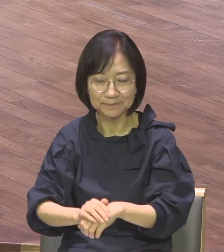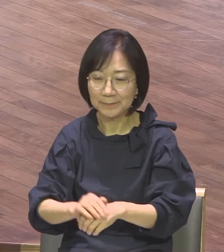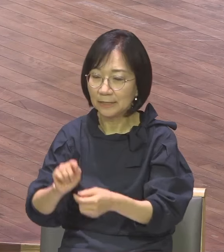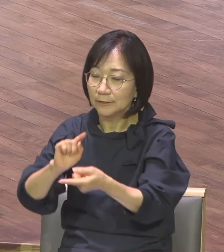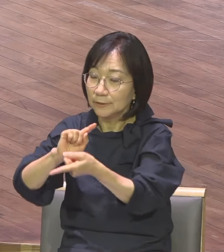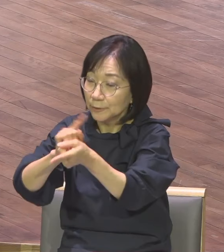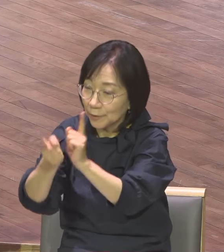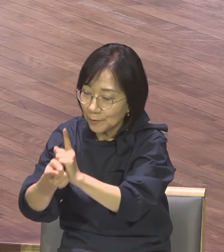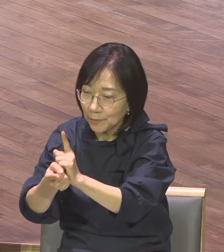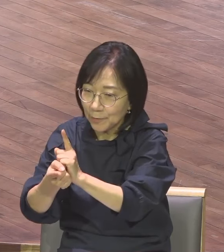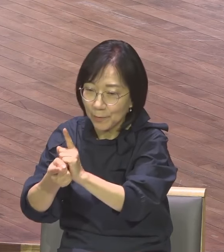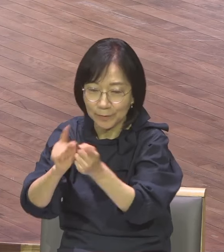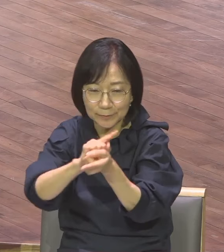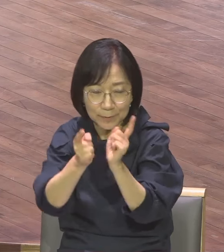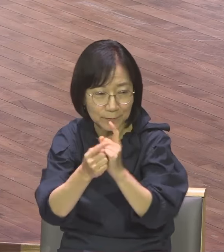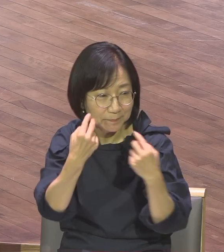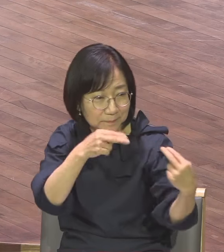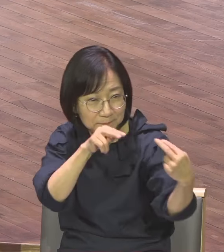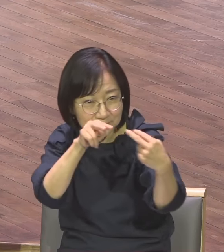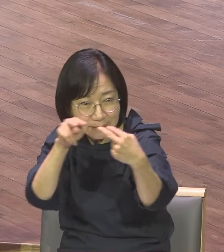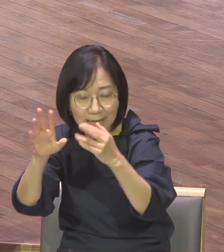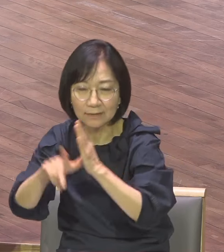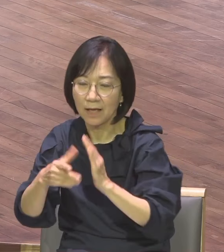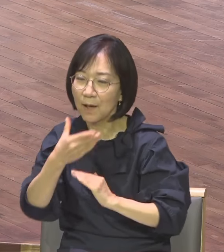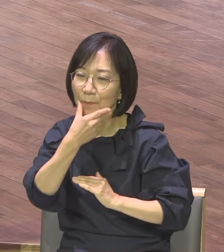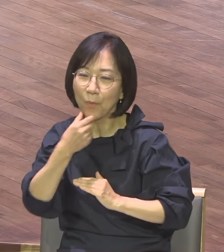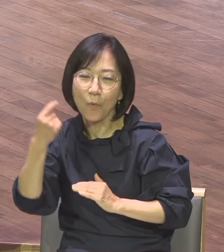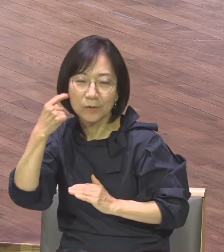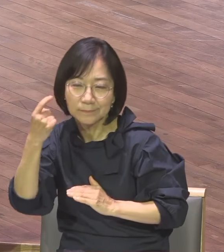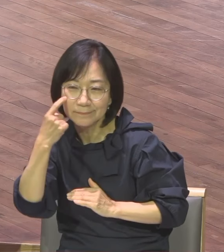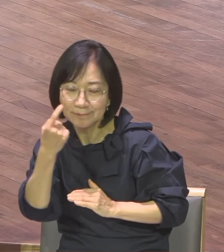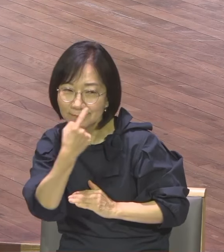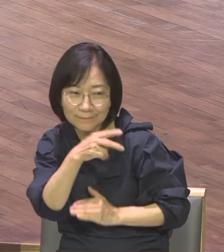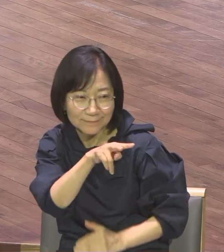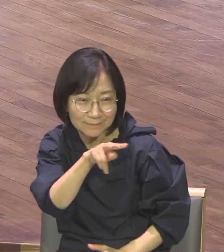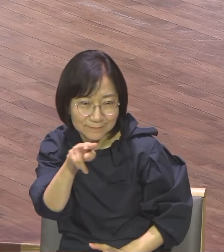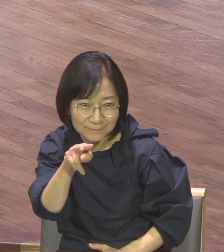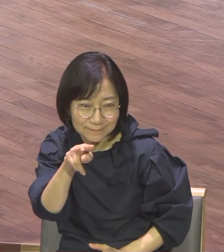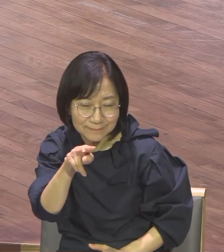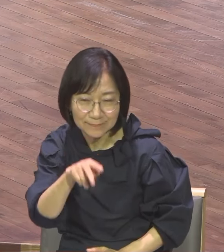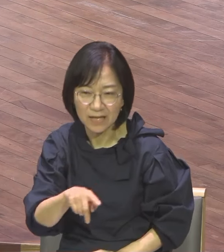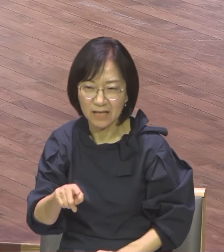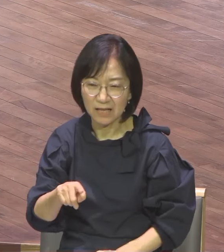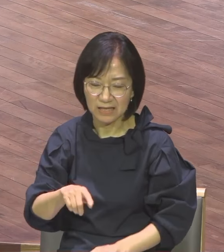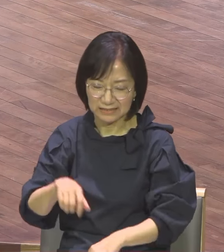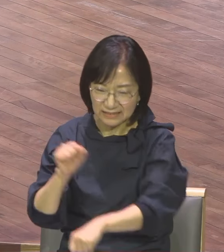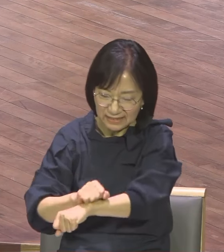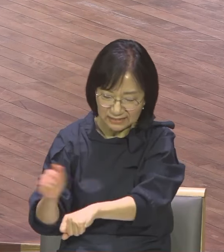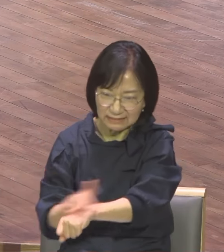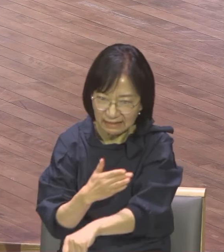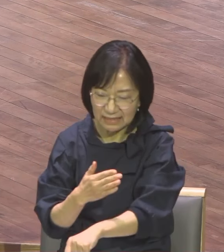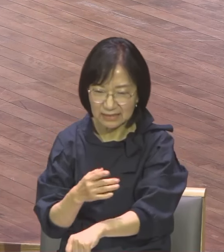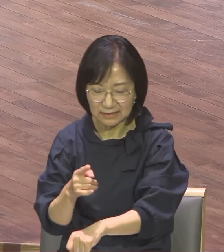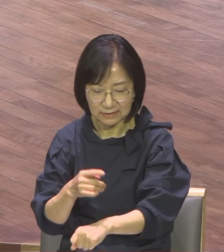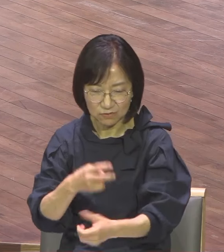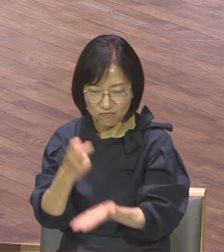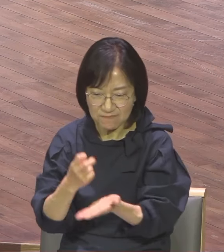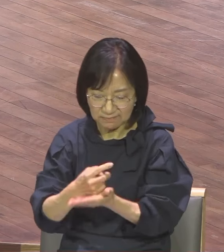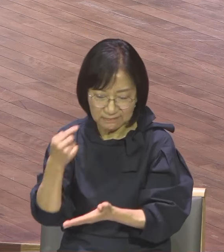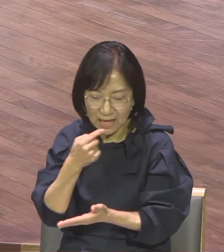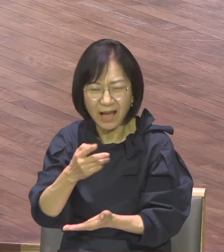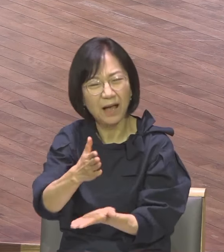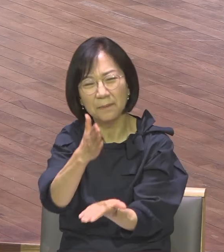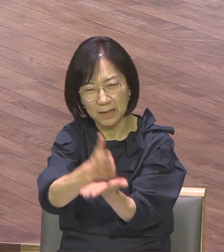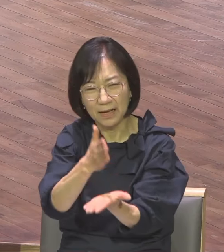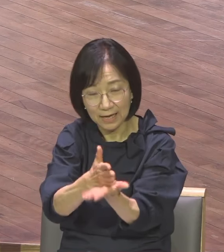서로를 복음의 눈으로 바라봐야 됩니다. 서로를 복음의 눈으로, 잘한다 못한다 이런 율법 눈으로 보면 안 돼요.